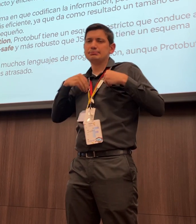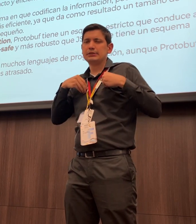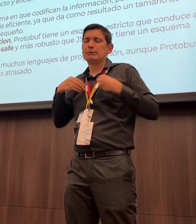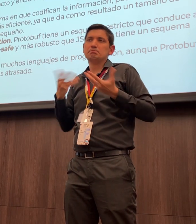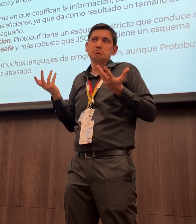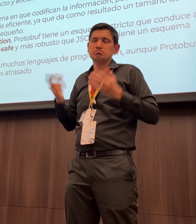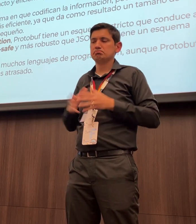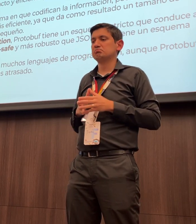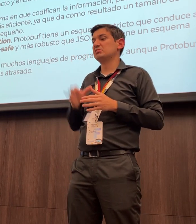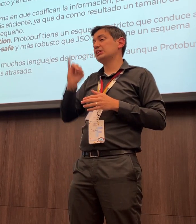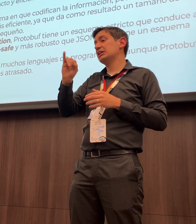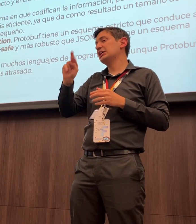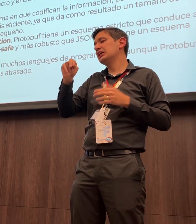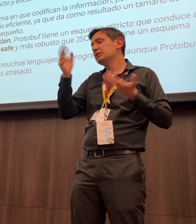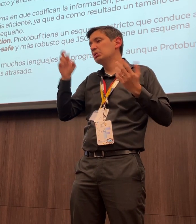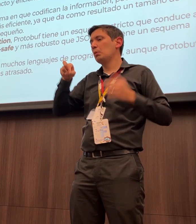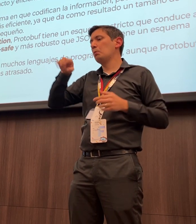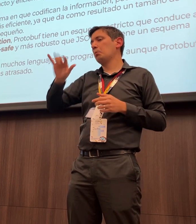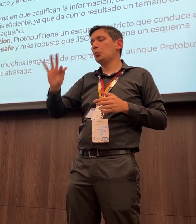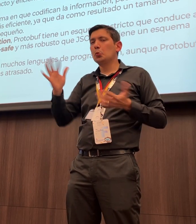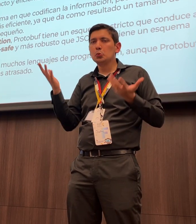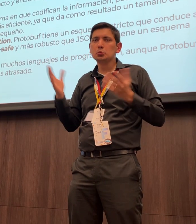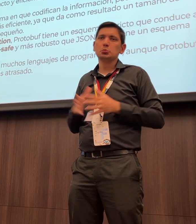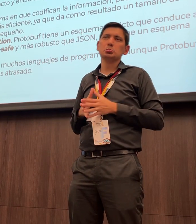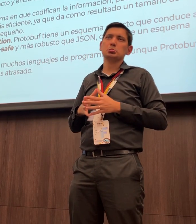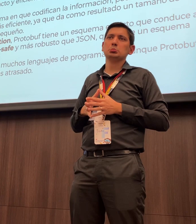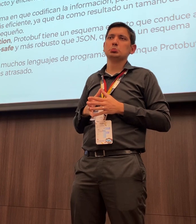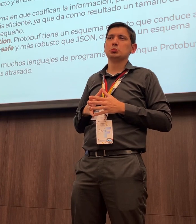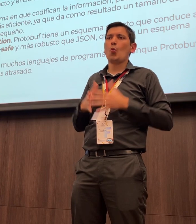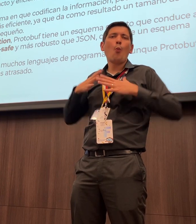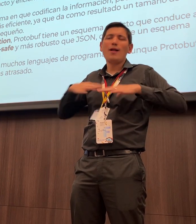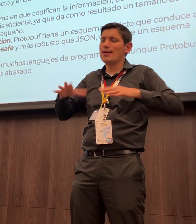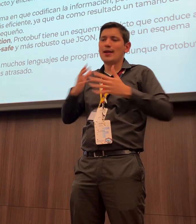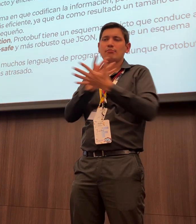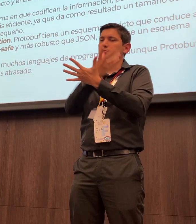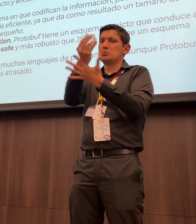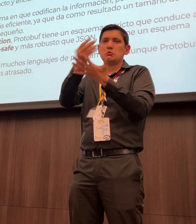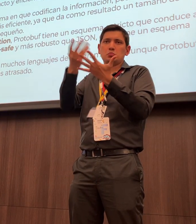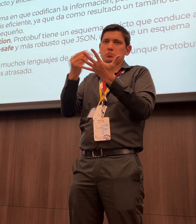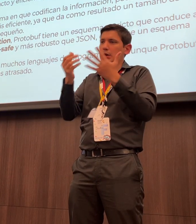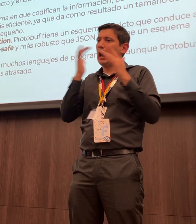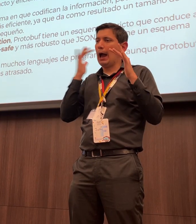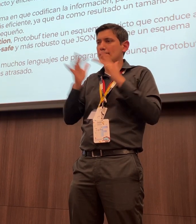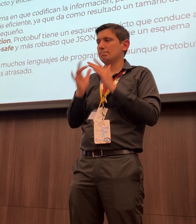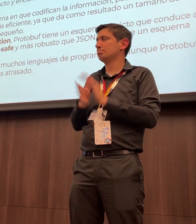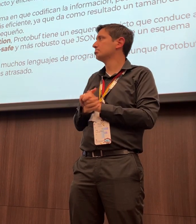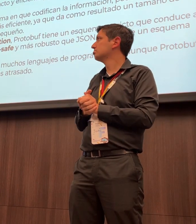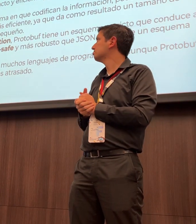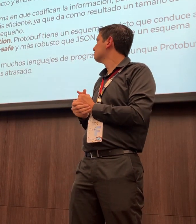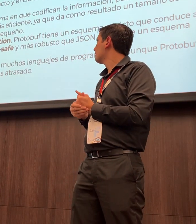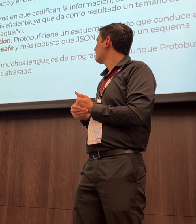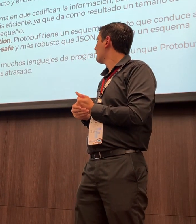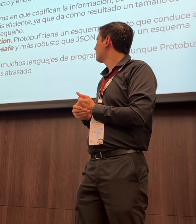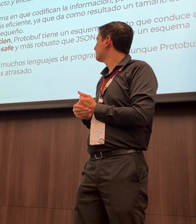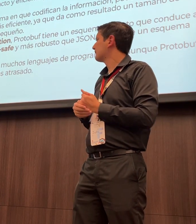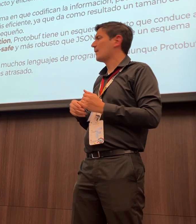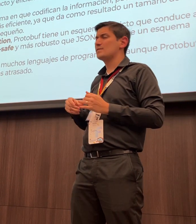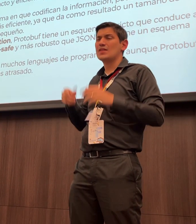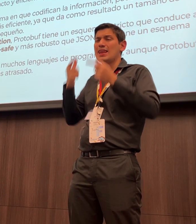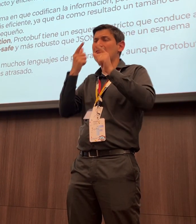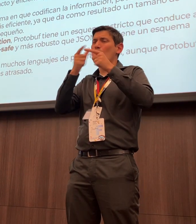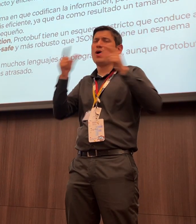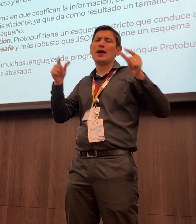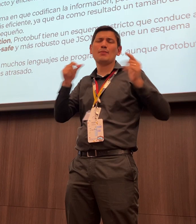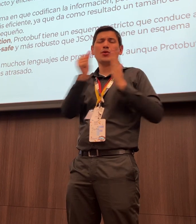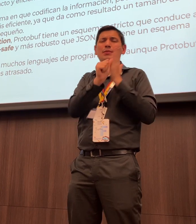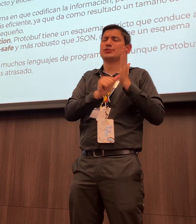a poder hacer ints, boots, cualquier tipo que soporte, ¿no? Y bueno, es compatible con muchos lenguajes de